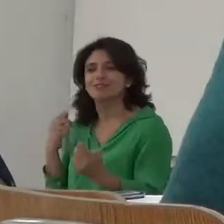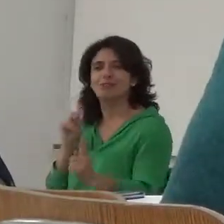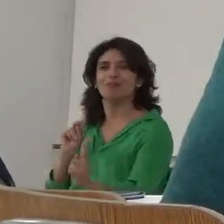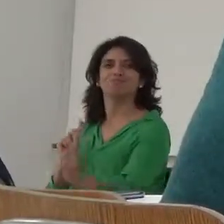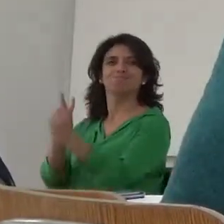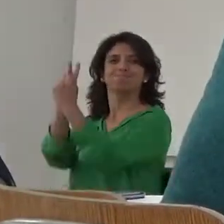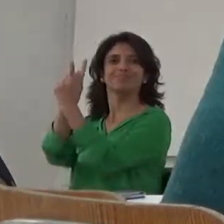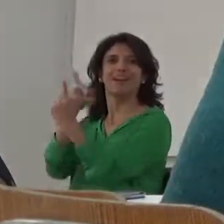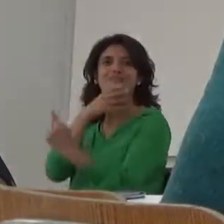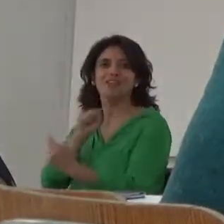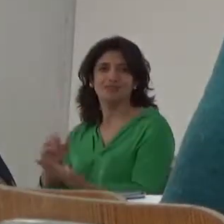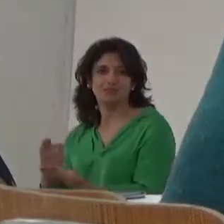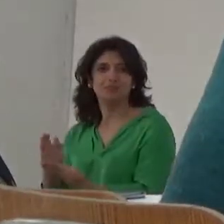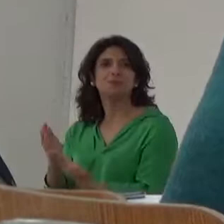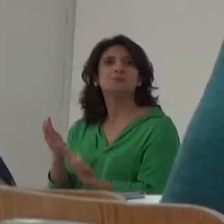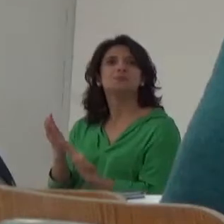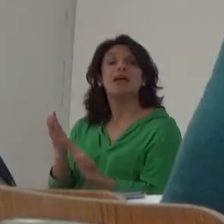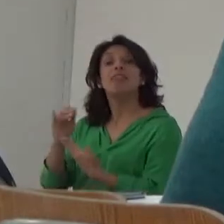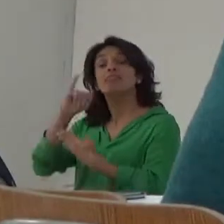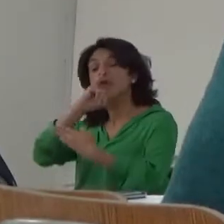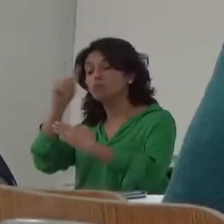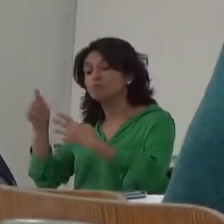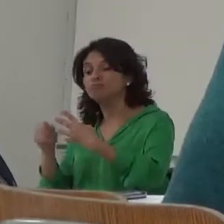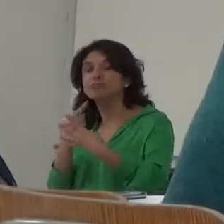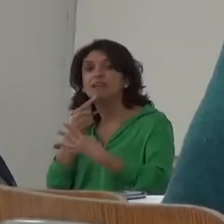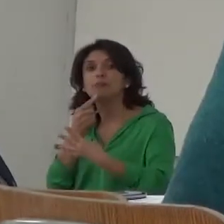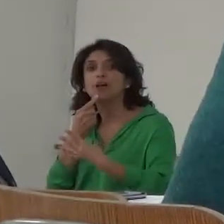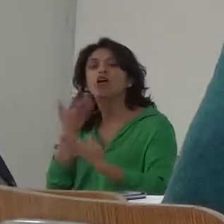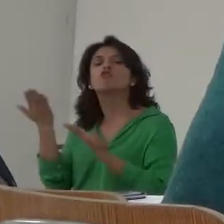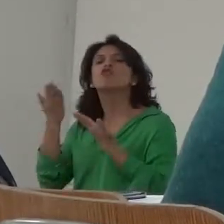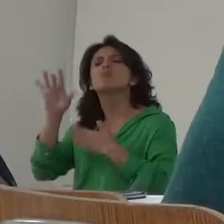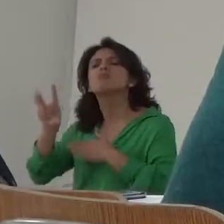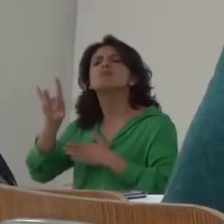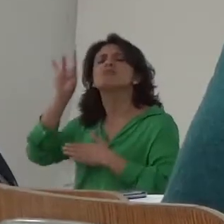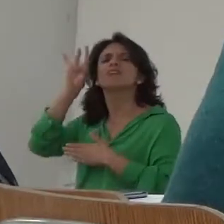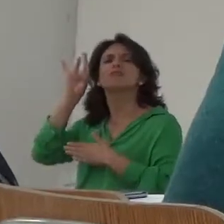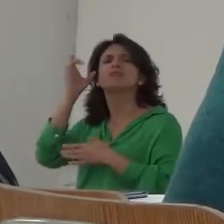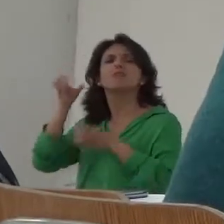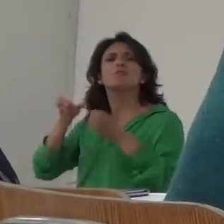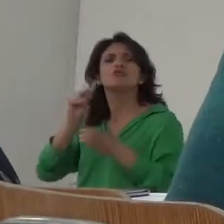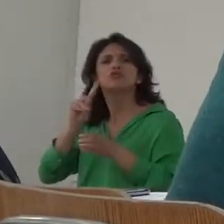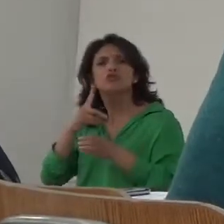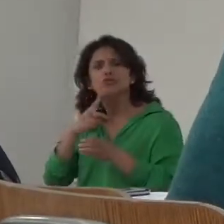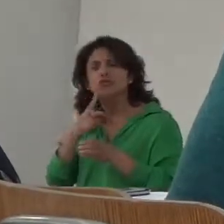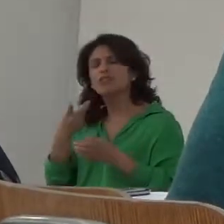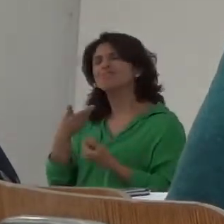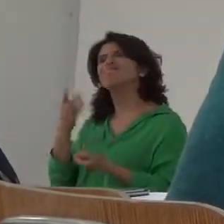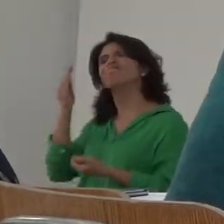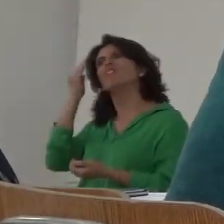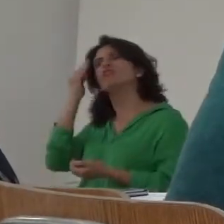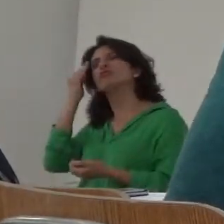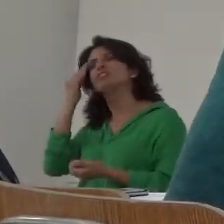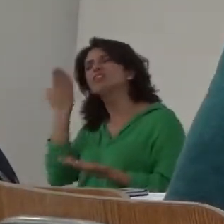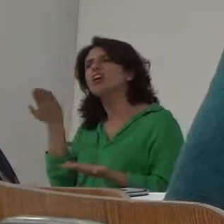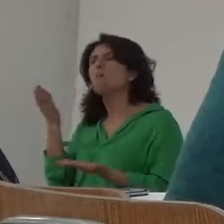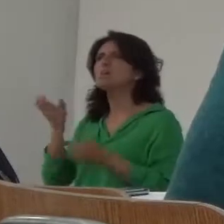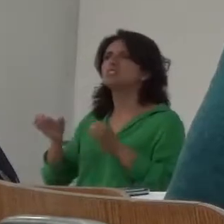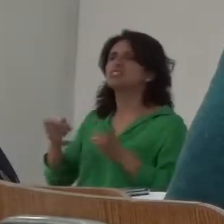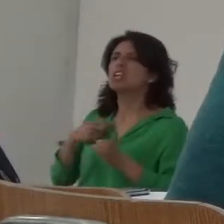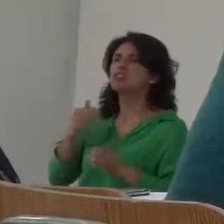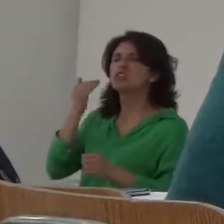Al mismo tiempo, ¿cómo descubriste que eras una persona sorda? Los niños más pequeños no presentan esta conciencia todavía, ellos siguen siendo